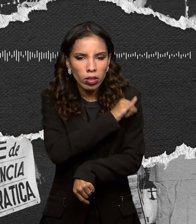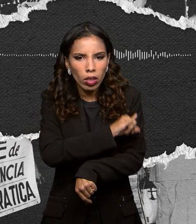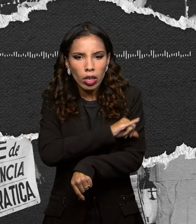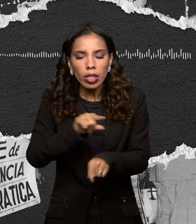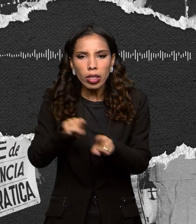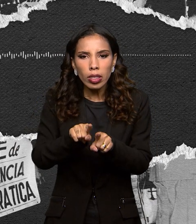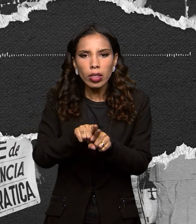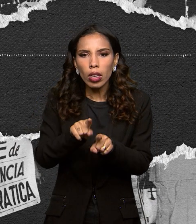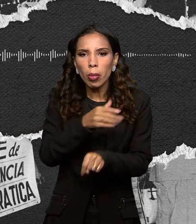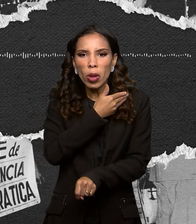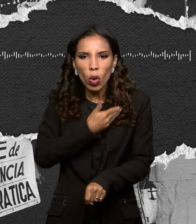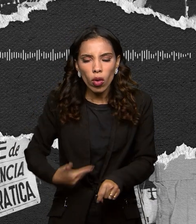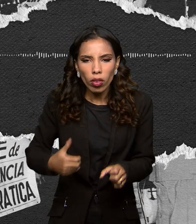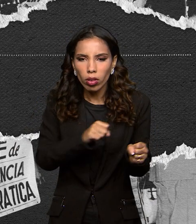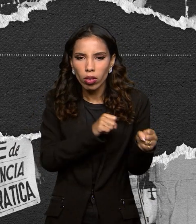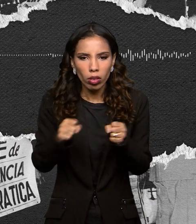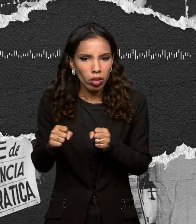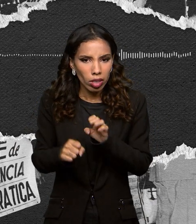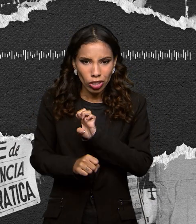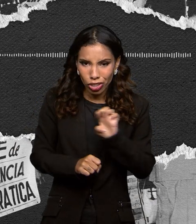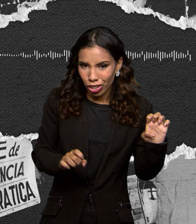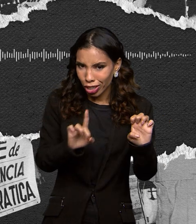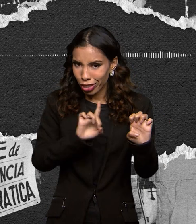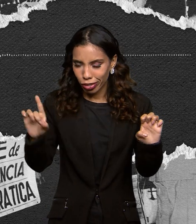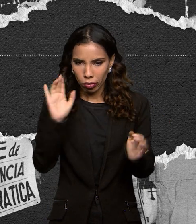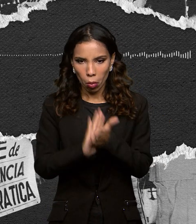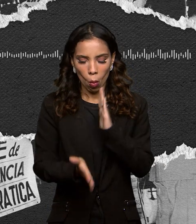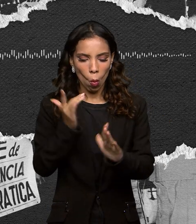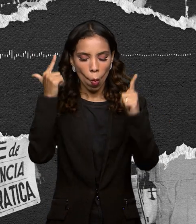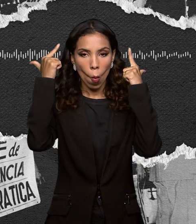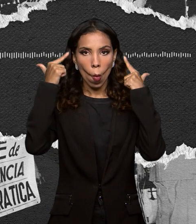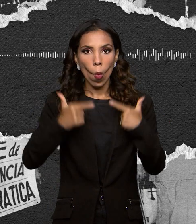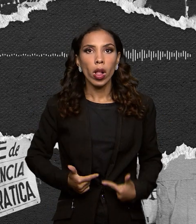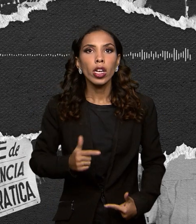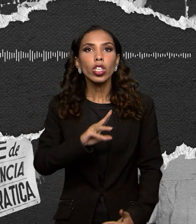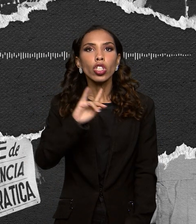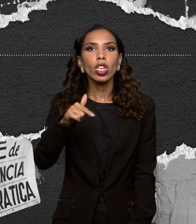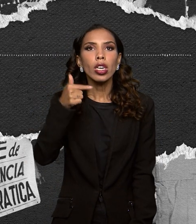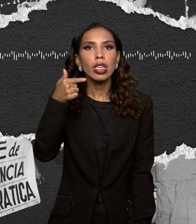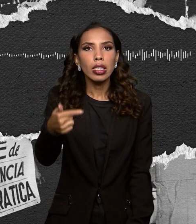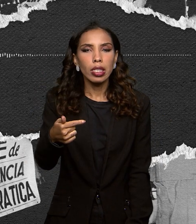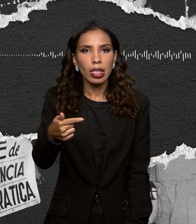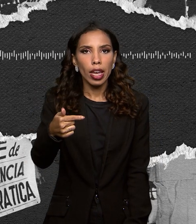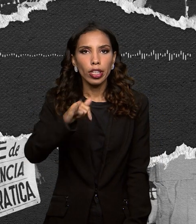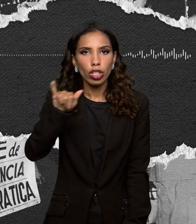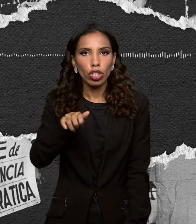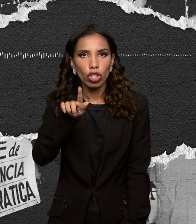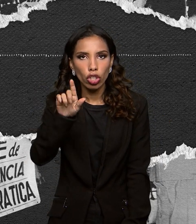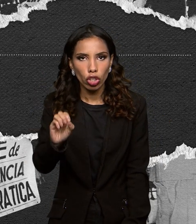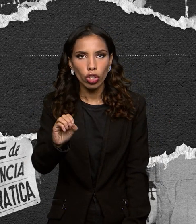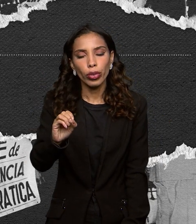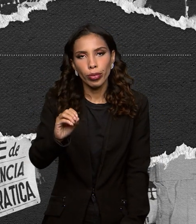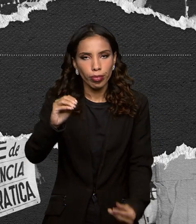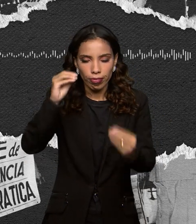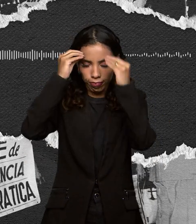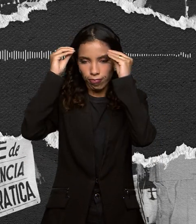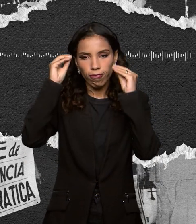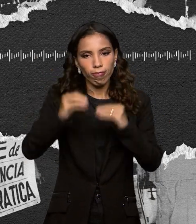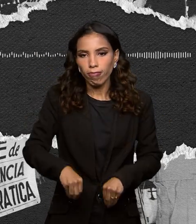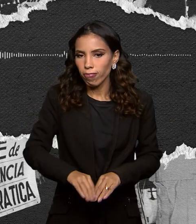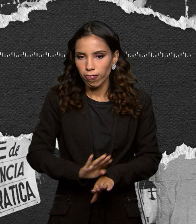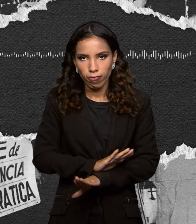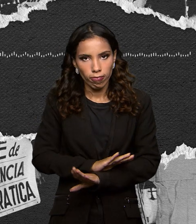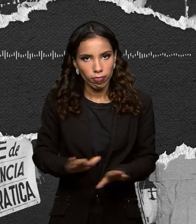nem esquerda nem direita toparam a manobra e no dia 7, Jango desistiu da ideia e recuou do pedido.